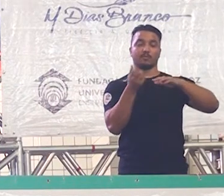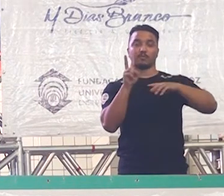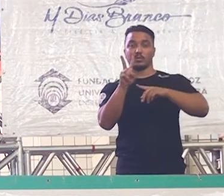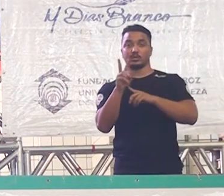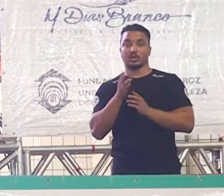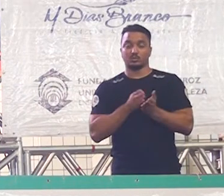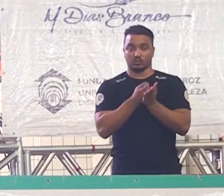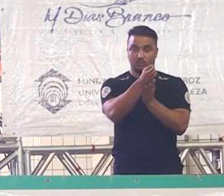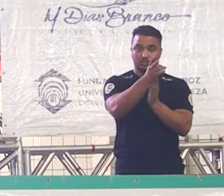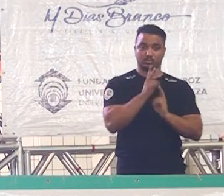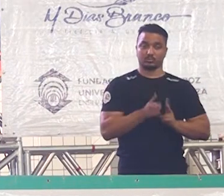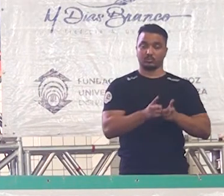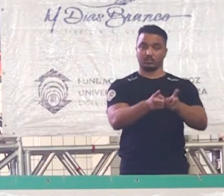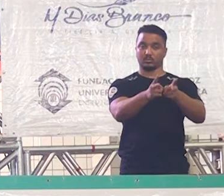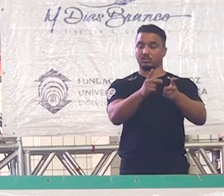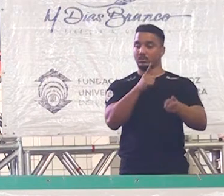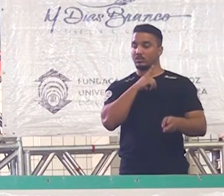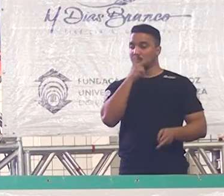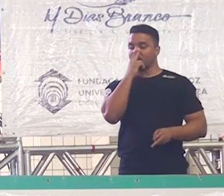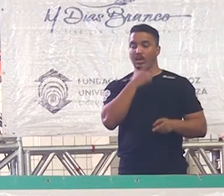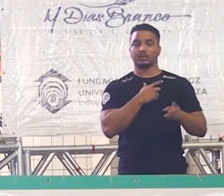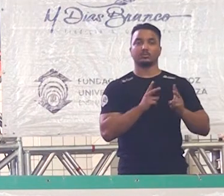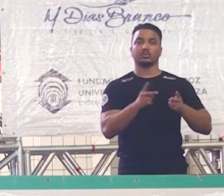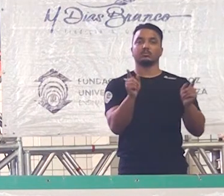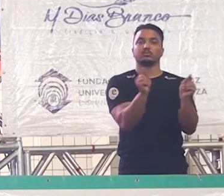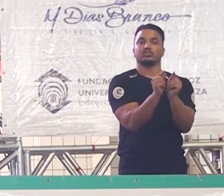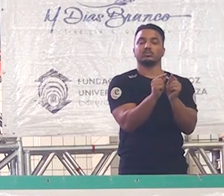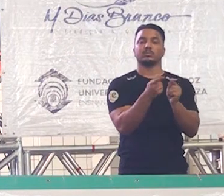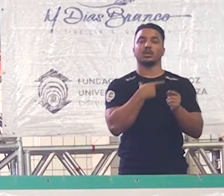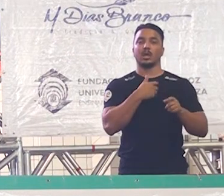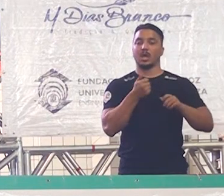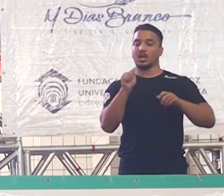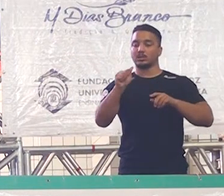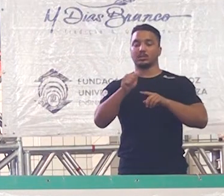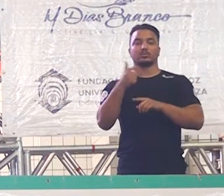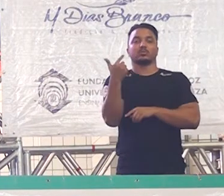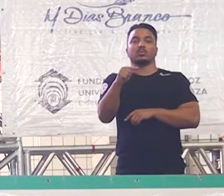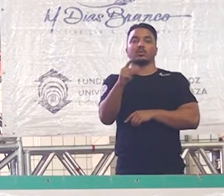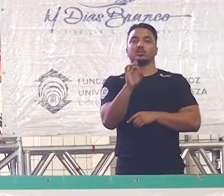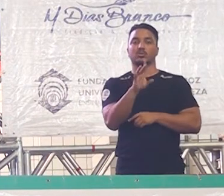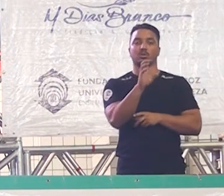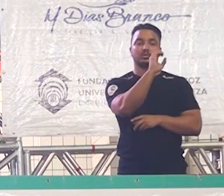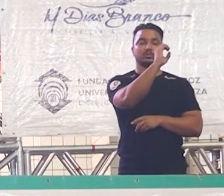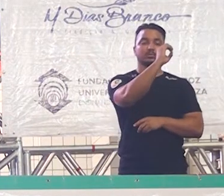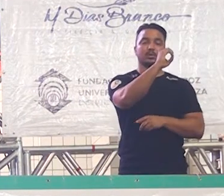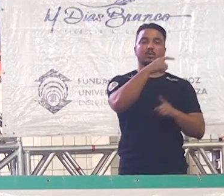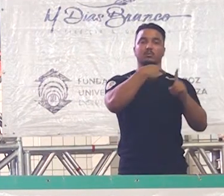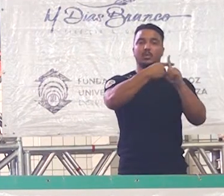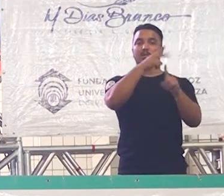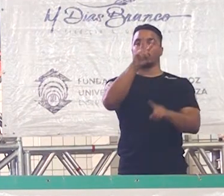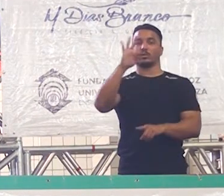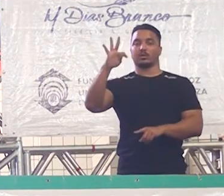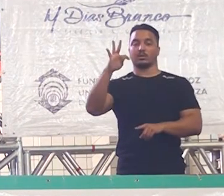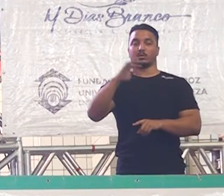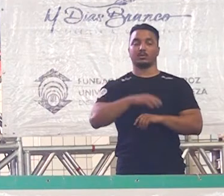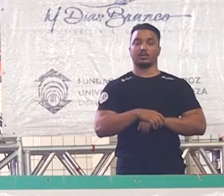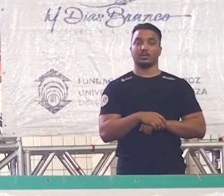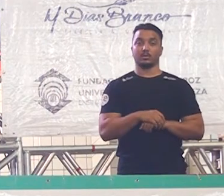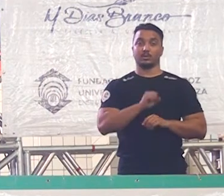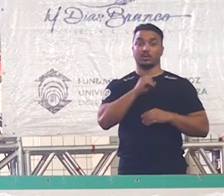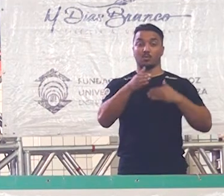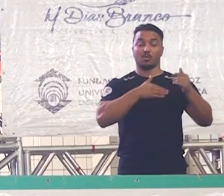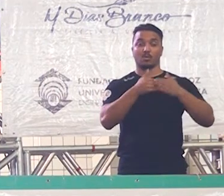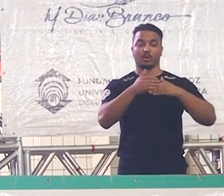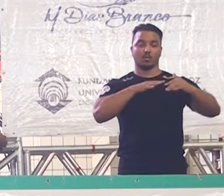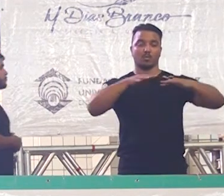a função horária dos espaços fica mais curtinha, não tem aceleração, então vai ficar só S0 mais VT. E para qualquer tipo